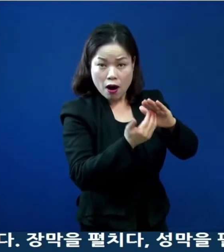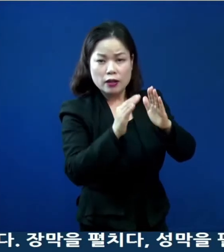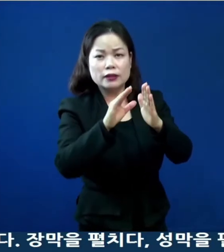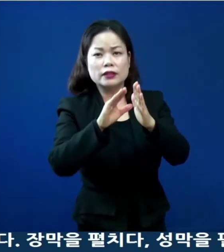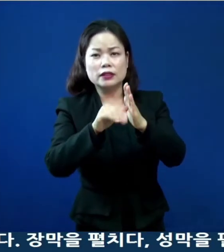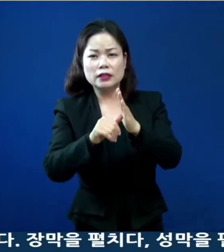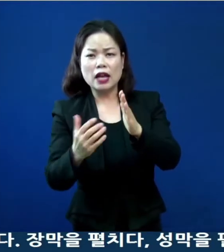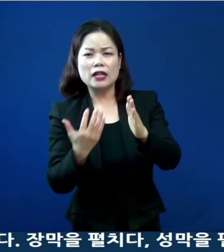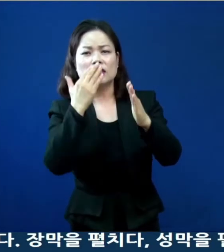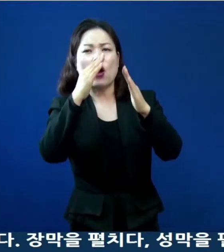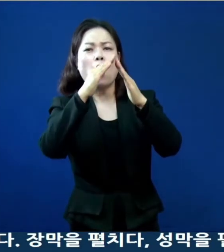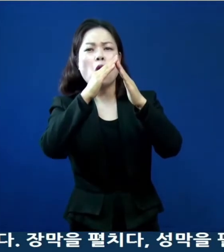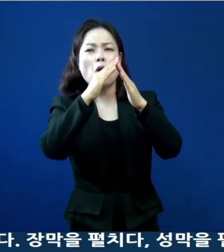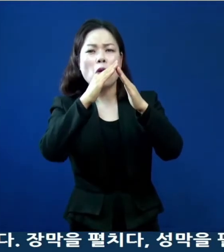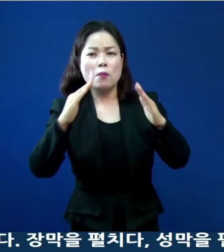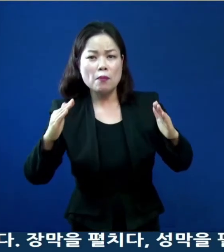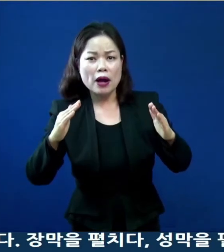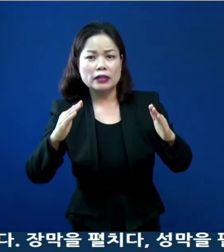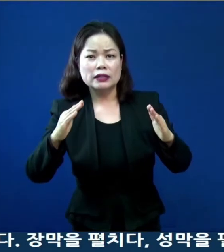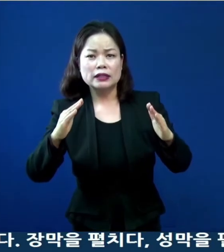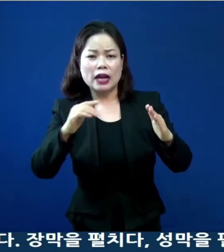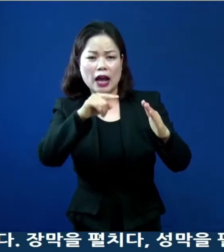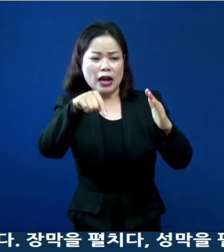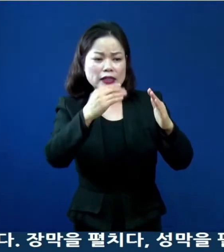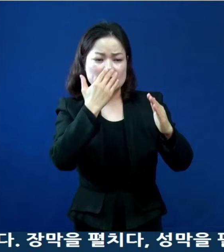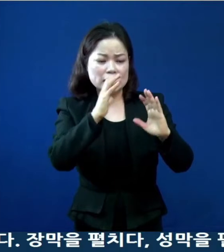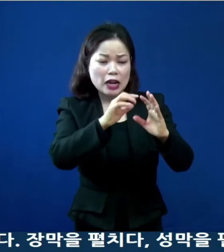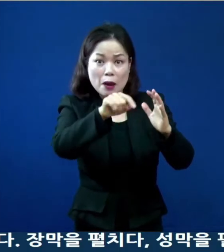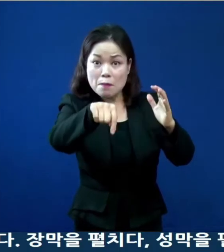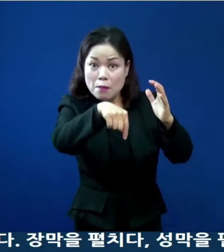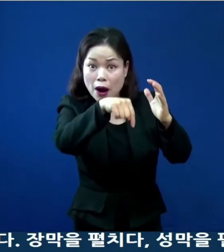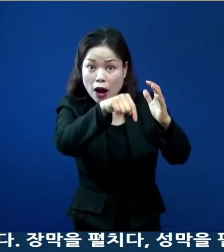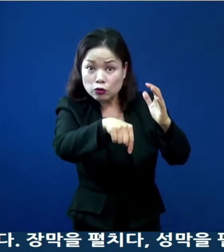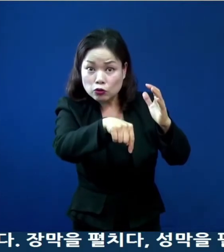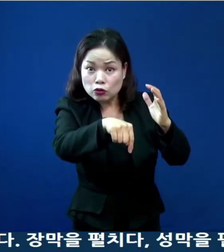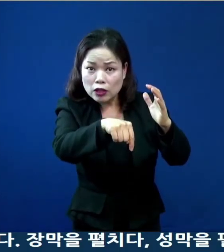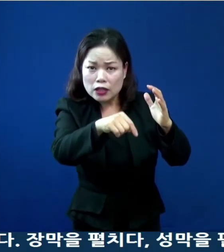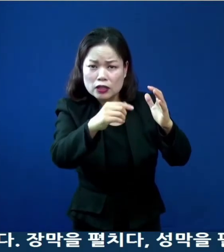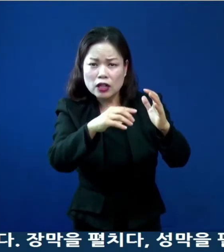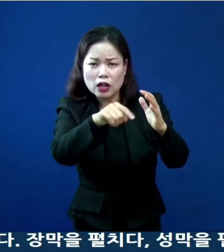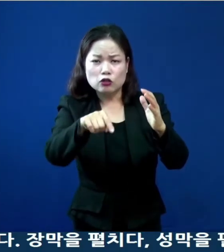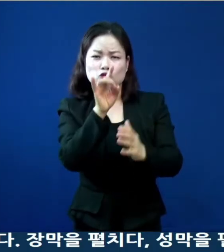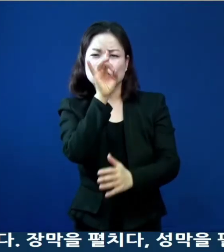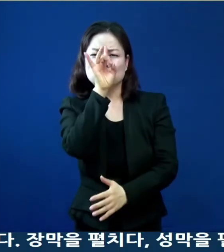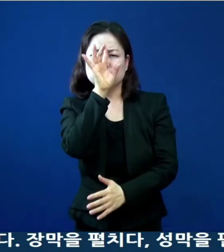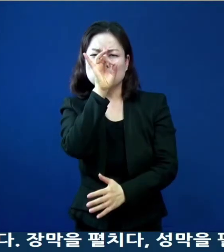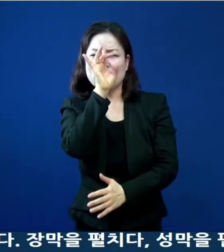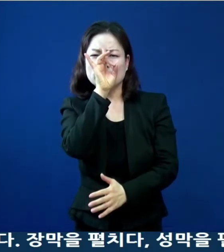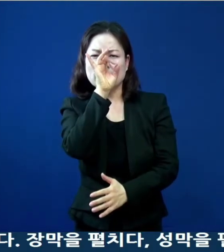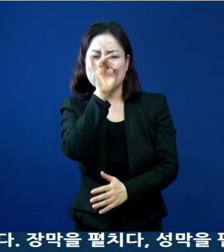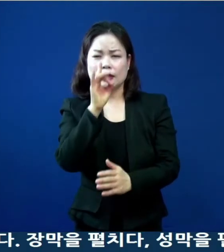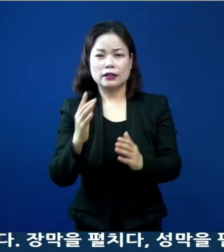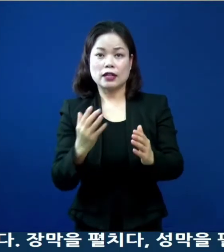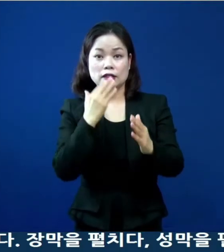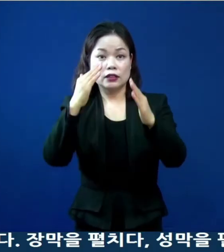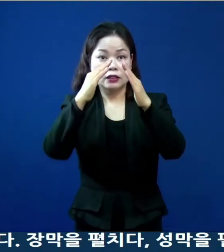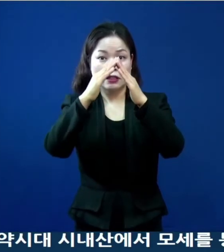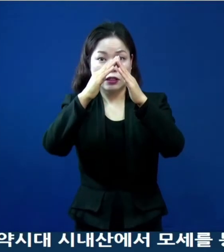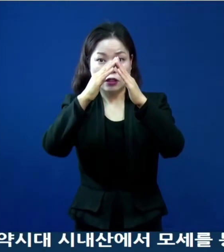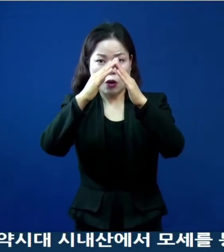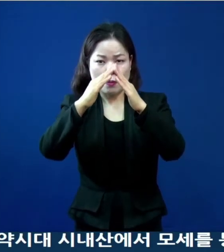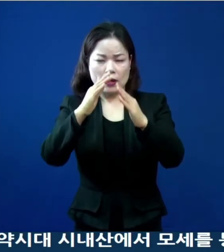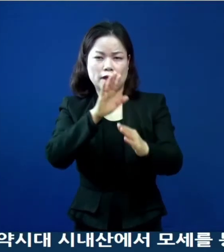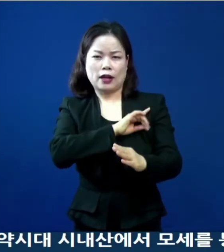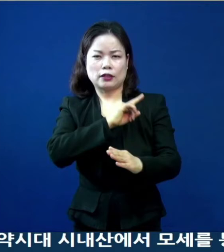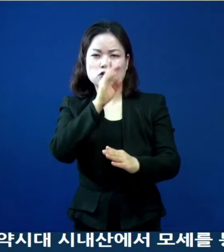때 성막이 진중에 이스라엘 백성의 중앙에 성막이 있었던 거 기억하시죠? 가장